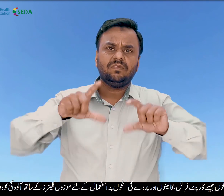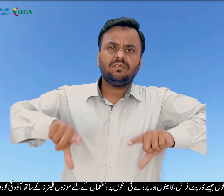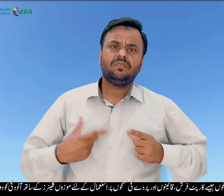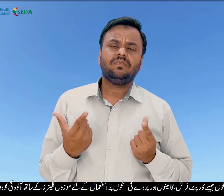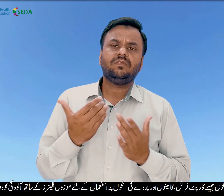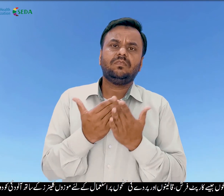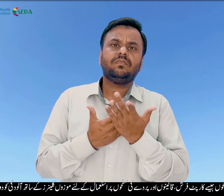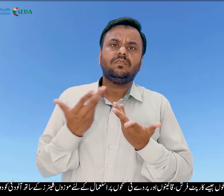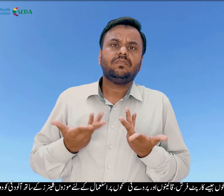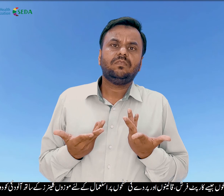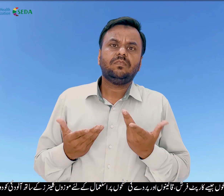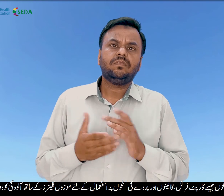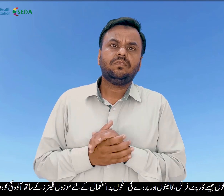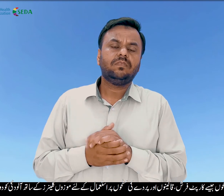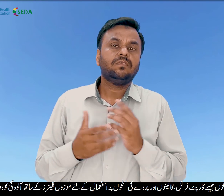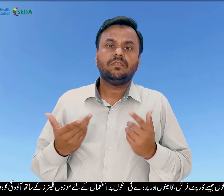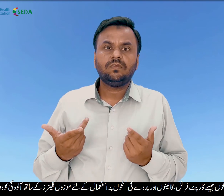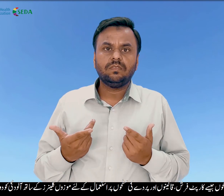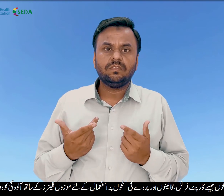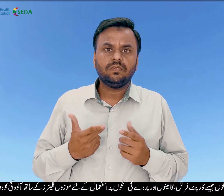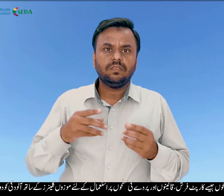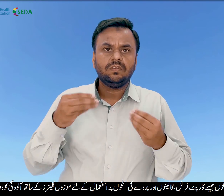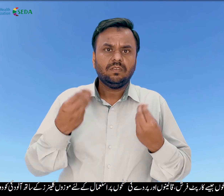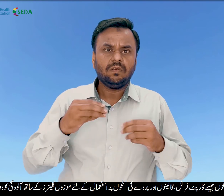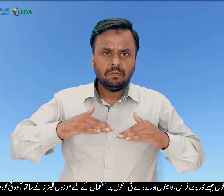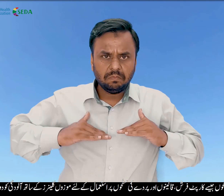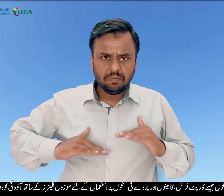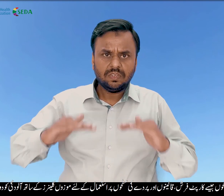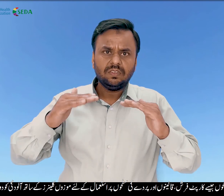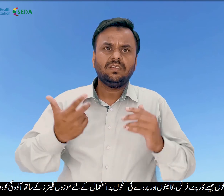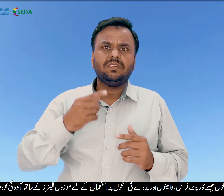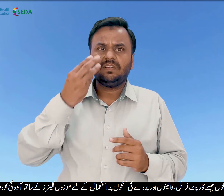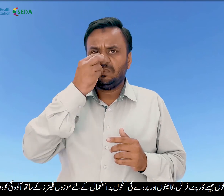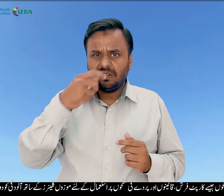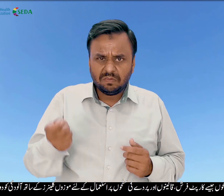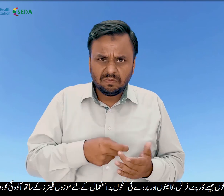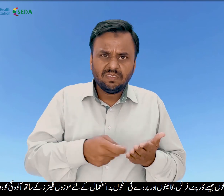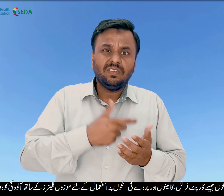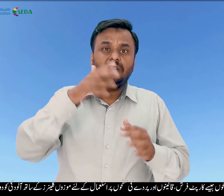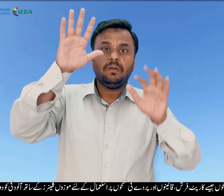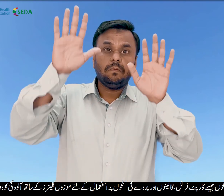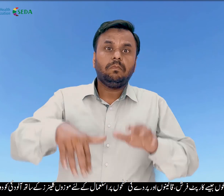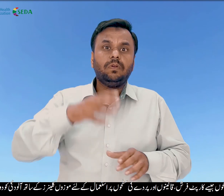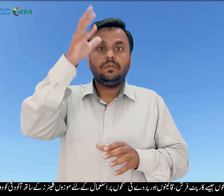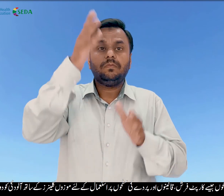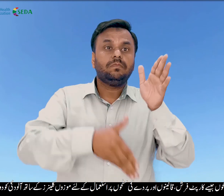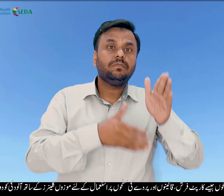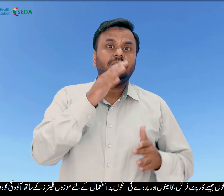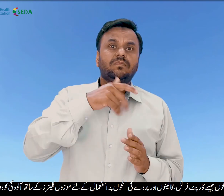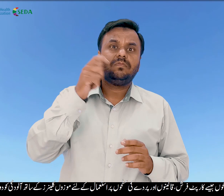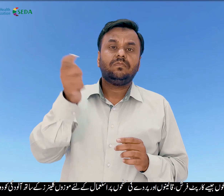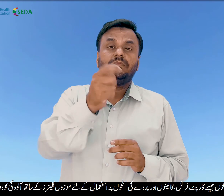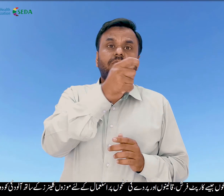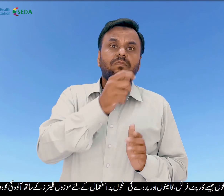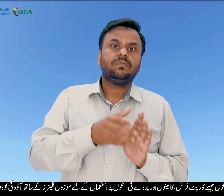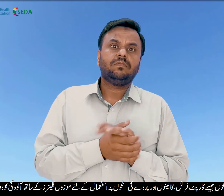نرم غیر محفوظ سطحوں جیسے کارپیٹ فرش، قالینوں اور پردے کی سطحوں پر استعمال کے